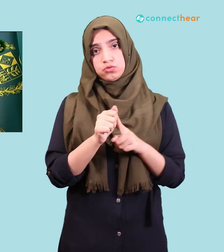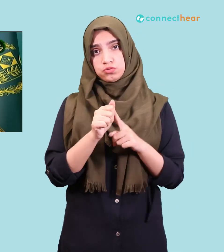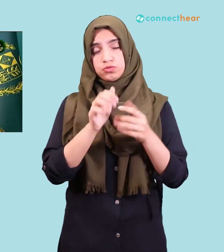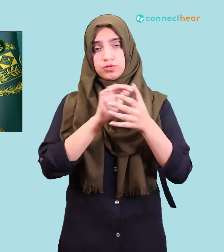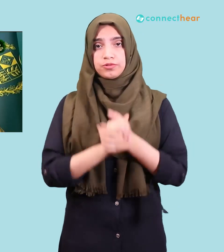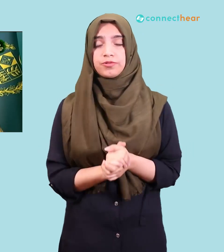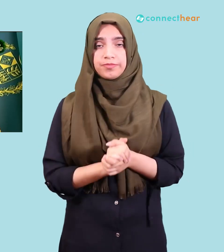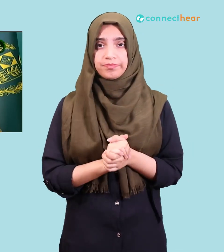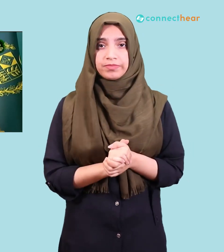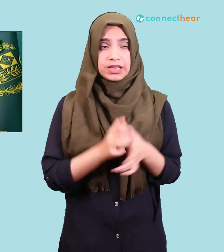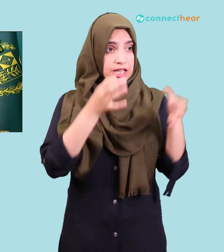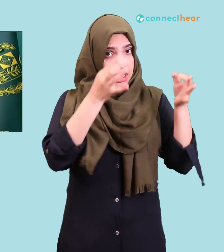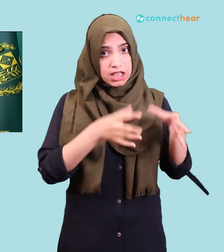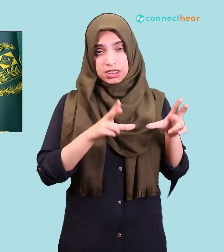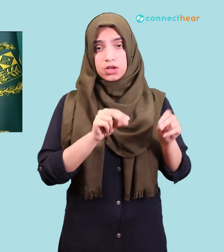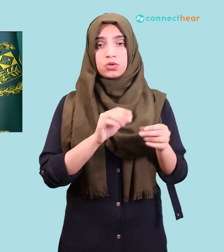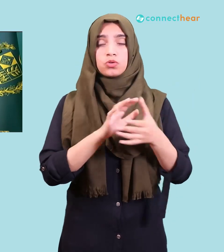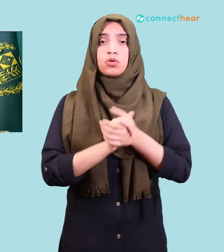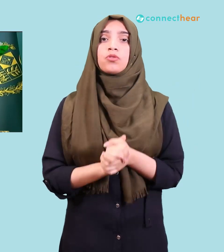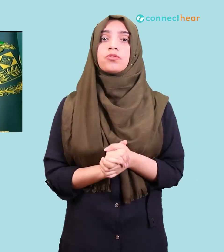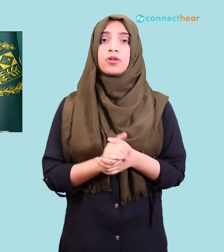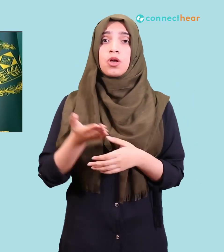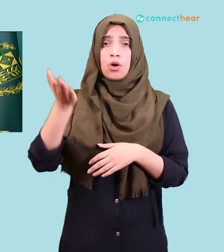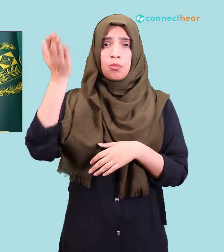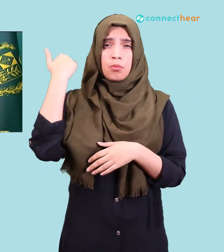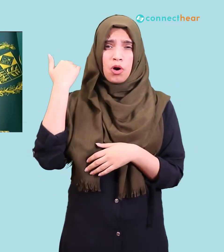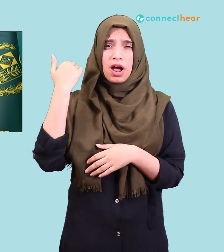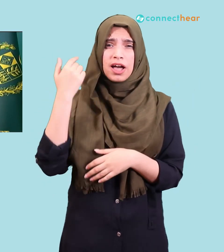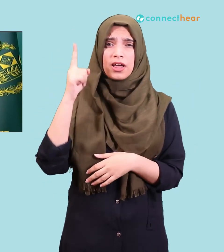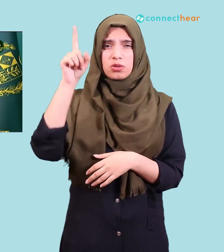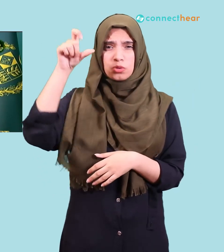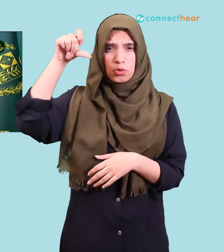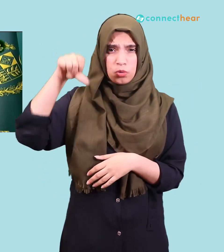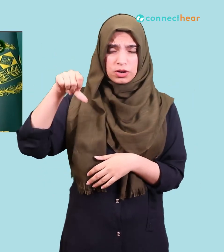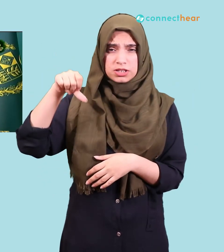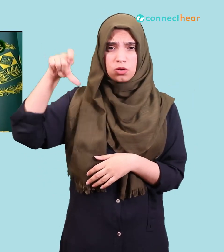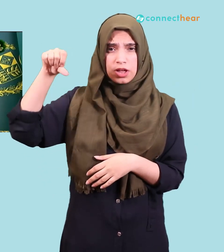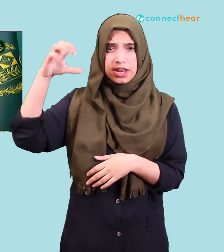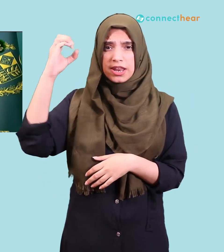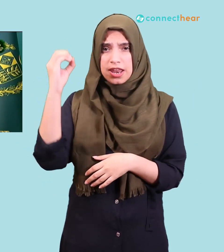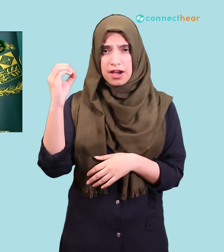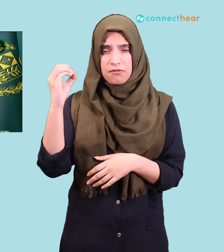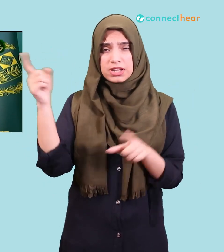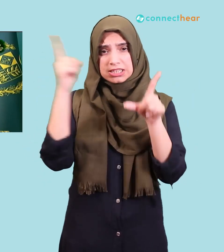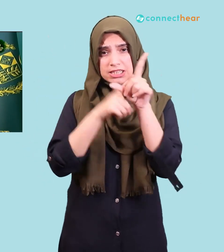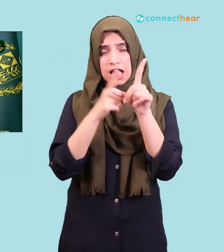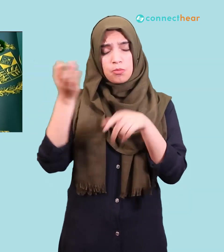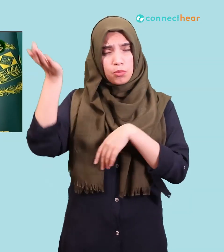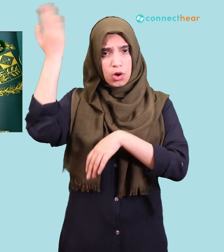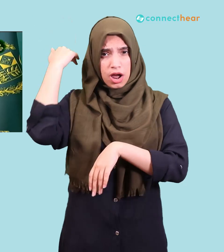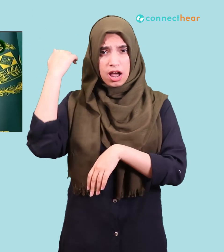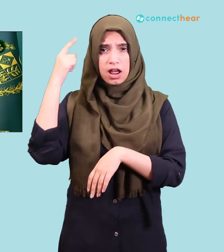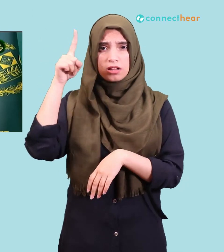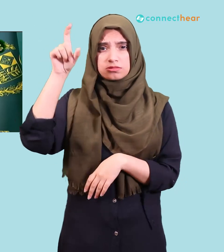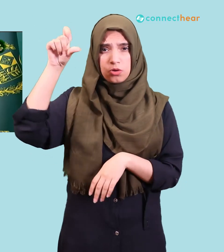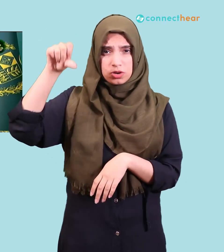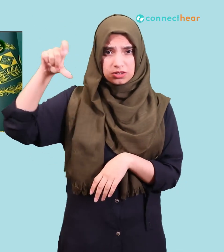1990 के इर्द गिर्द सलमान रुश्दी ने एक किताब लिखी। उस किताब में उसने